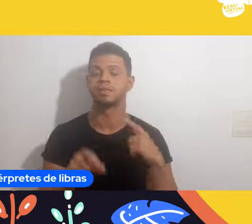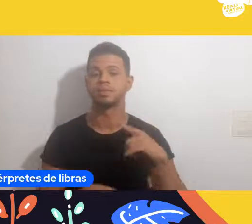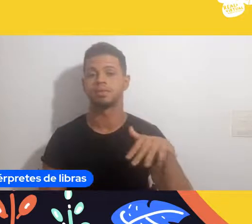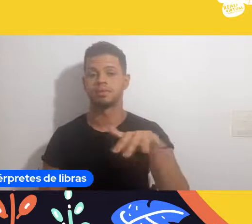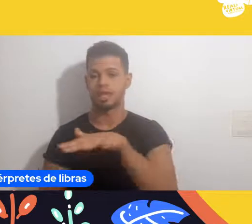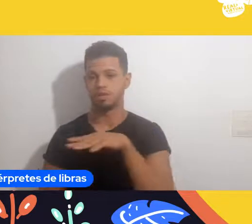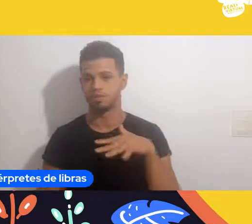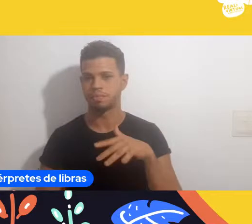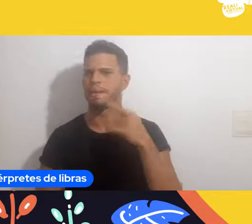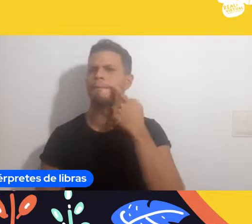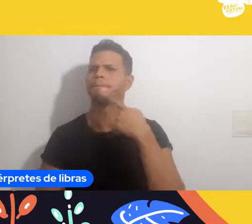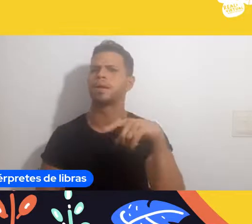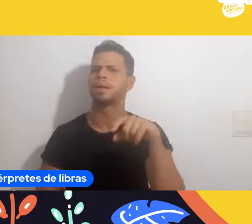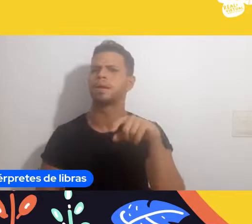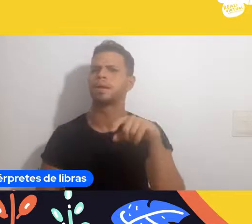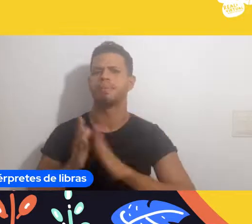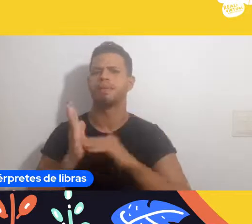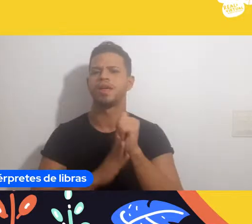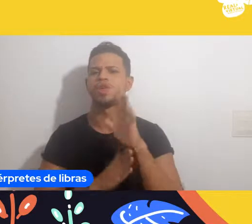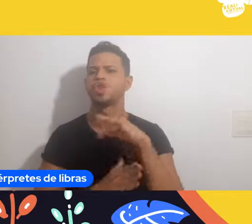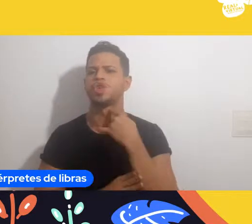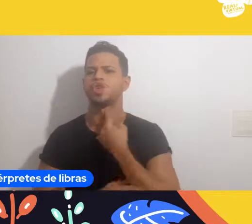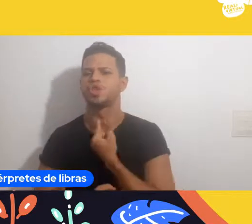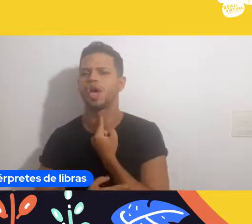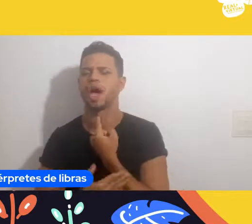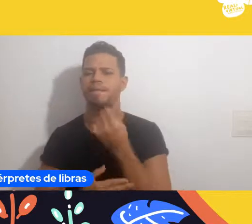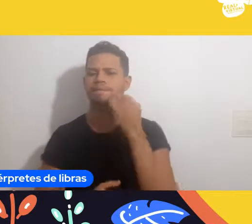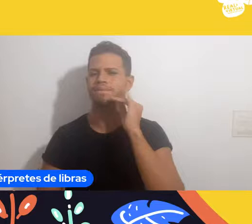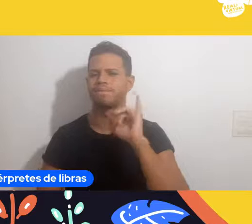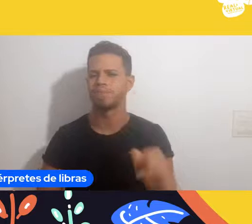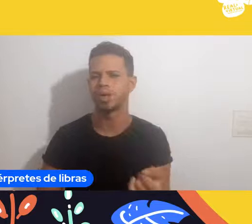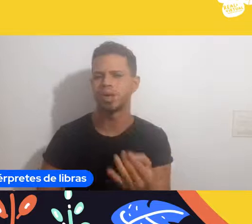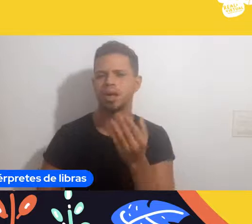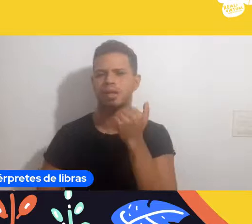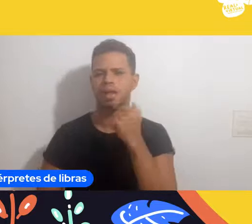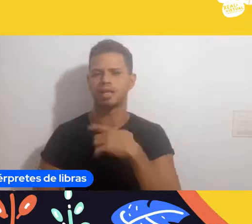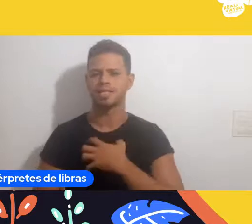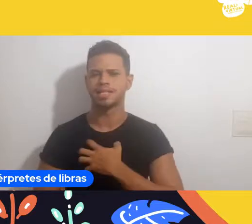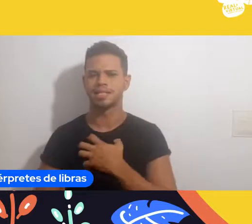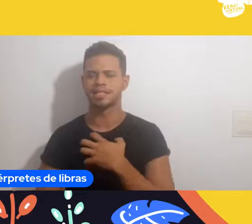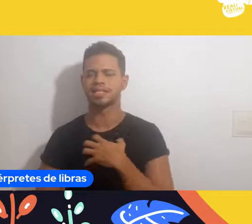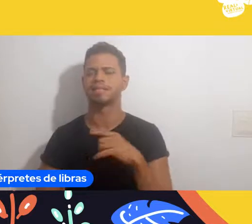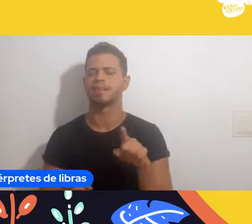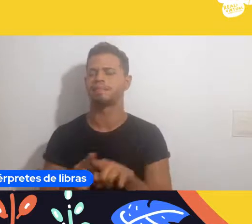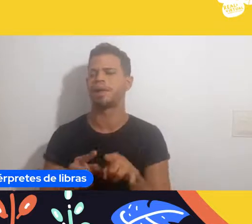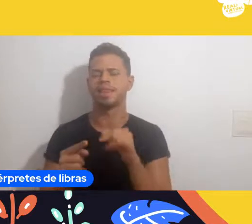se sujar, para experimentar, para sentir, porque